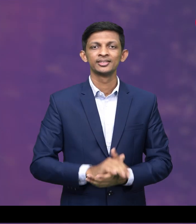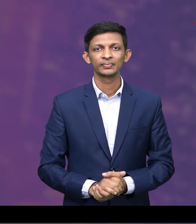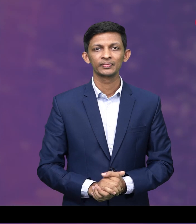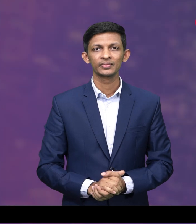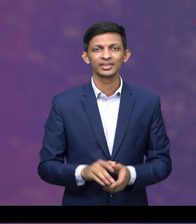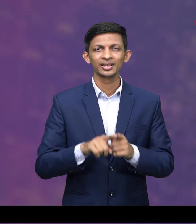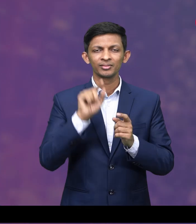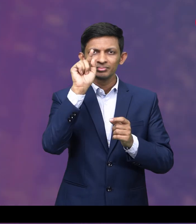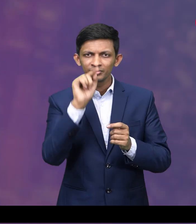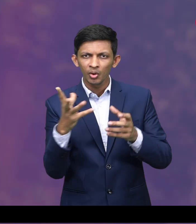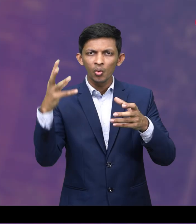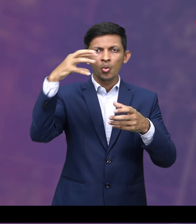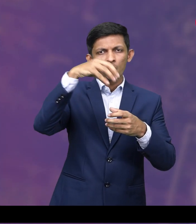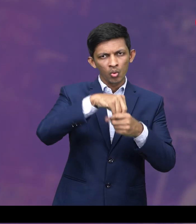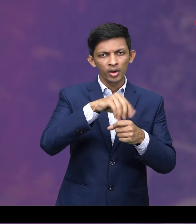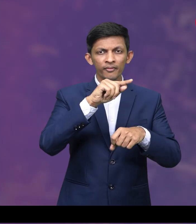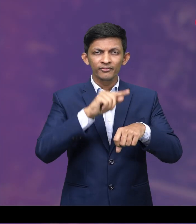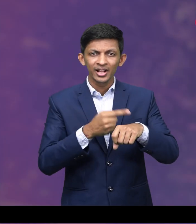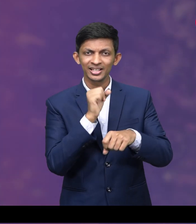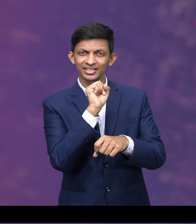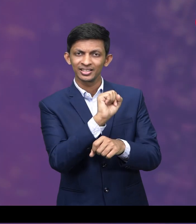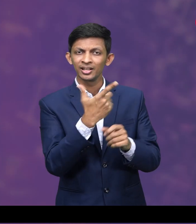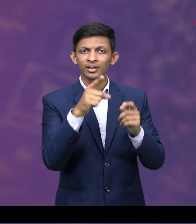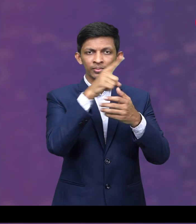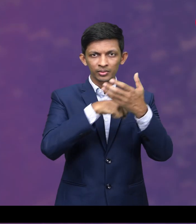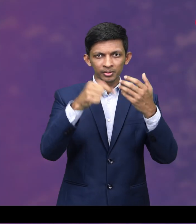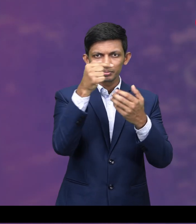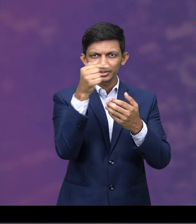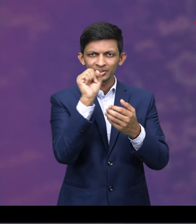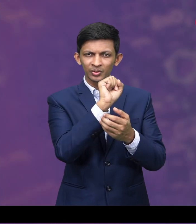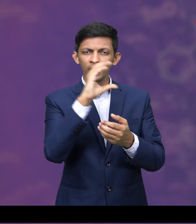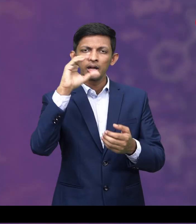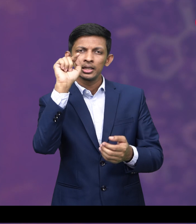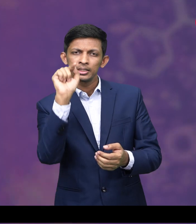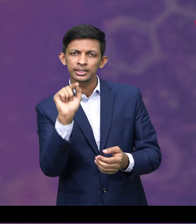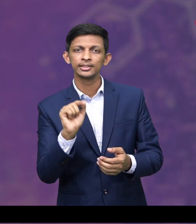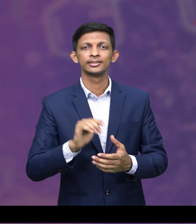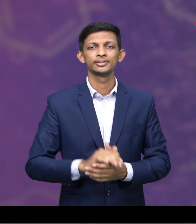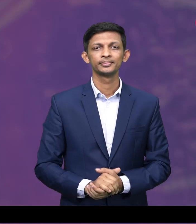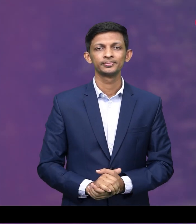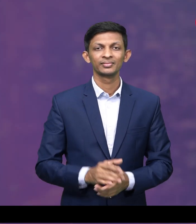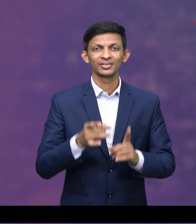ఈ లక్షణాన్ని తరచుగా ఎలక్ట్రోపాజిటివ్ క్యారెక్టర్ అని పిలుస్తారు.